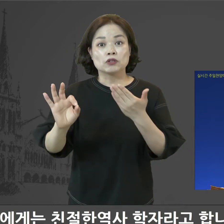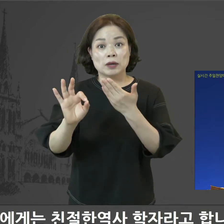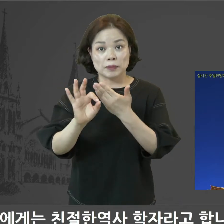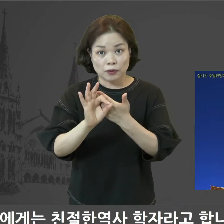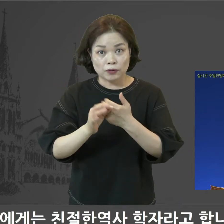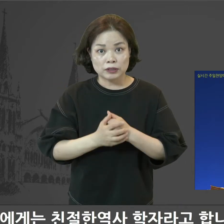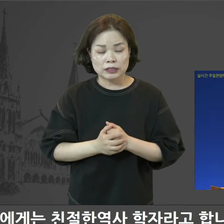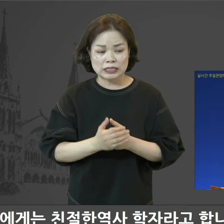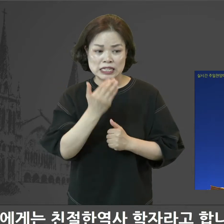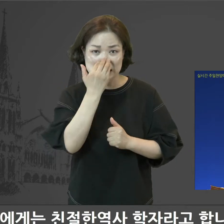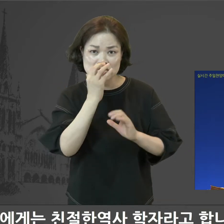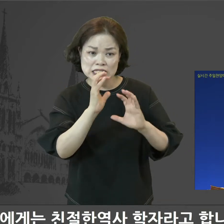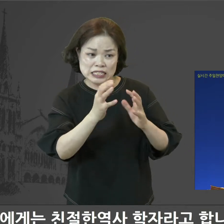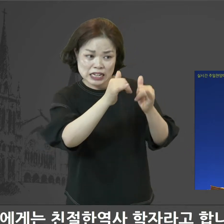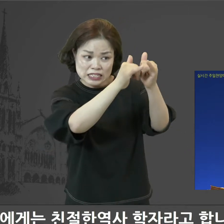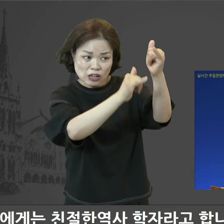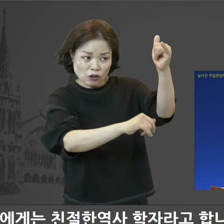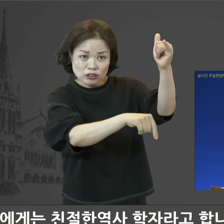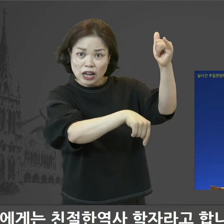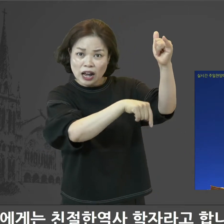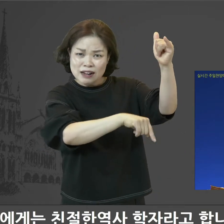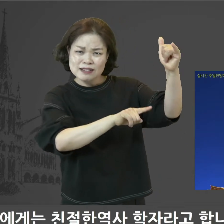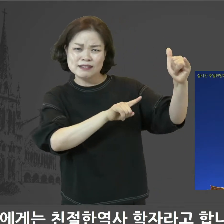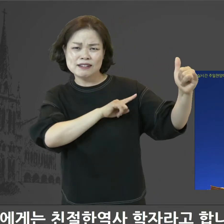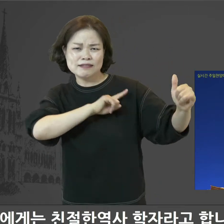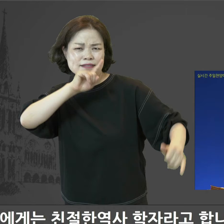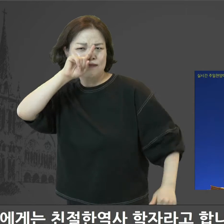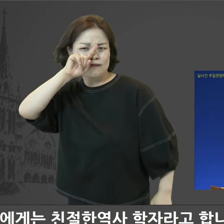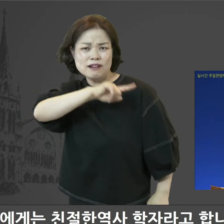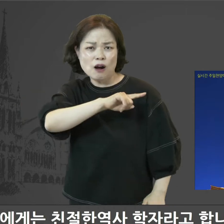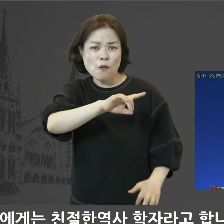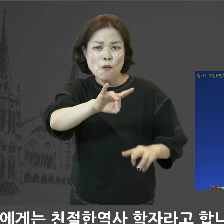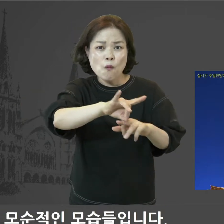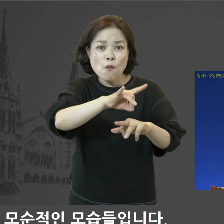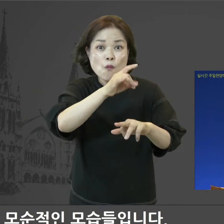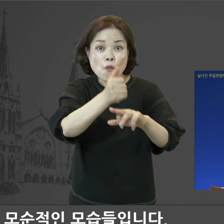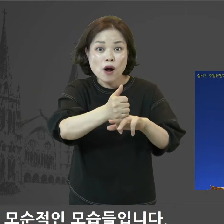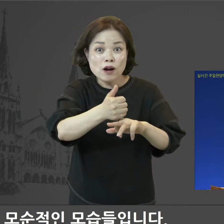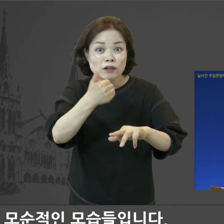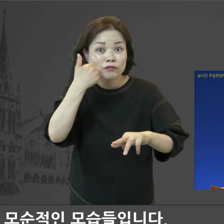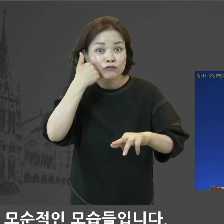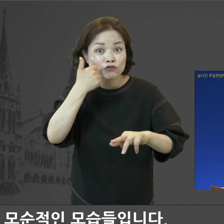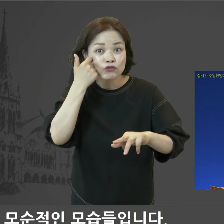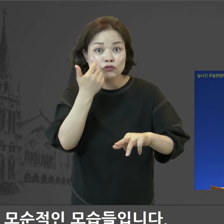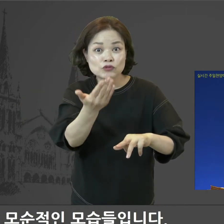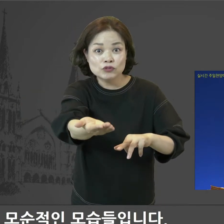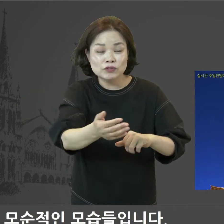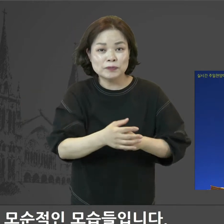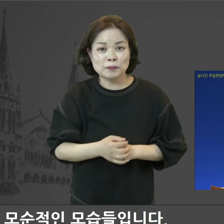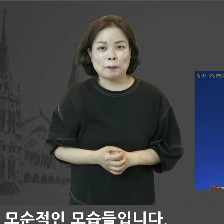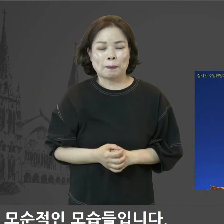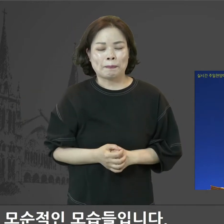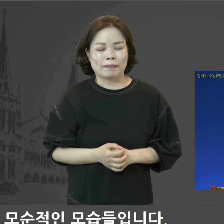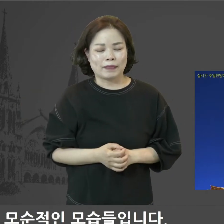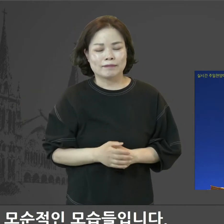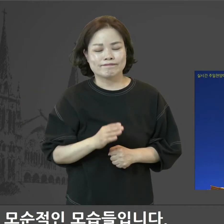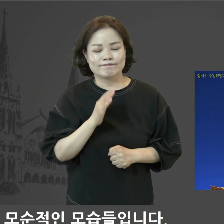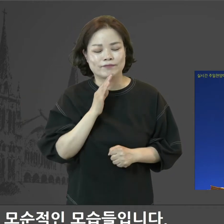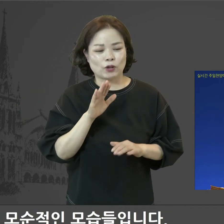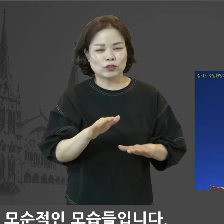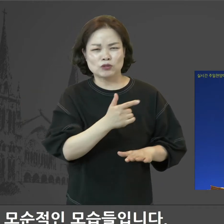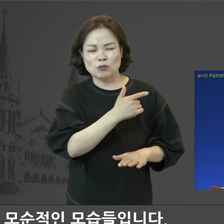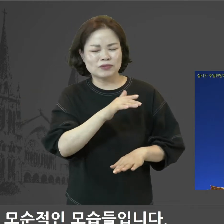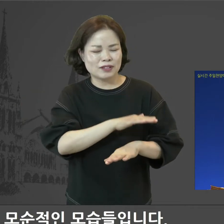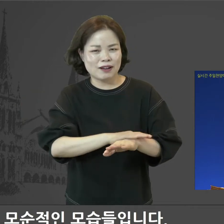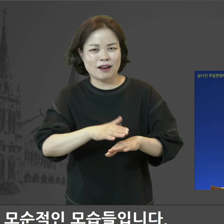그렇다면 이스라엘의 역사 가운데서 가장 악한 왕은 과연 누구였을까요? 맞습니다. 우리가